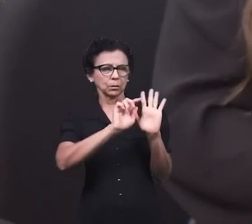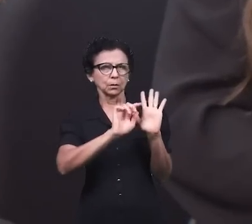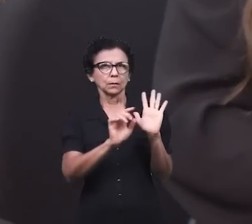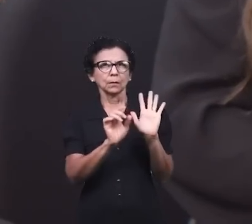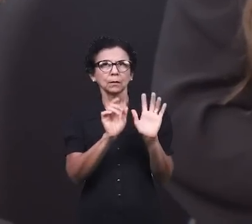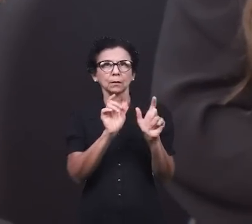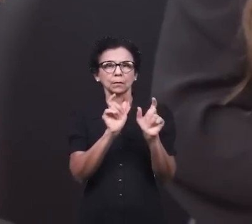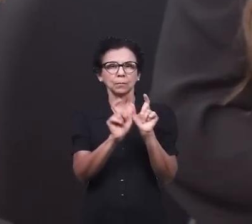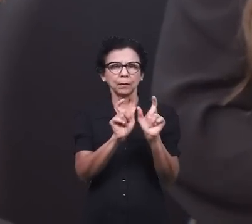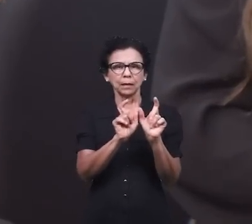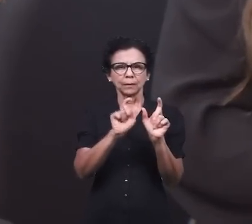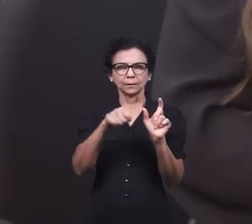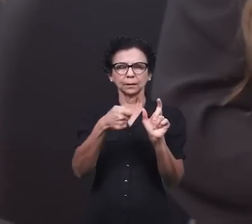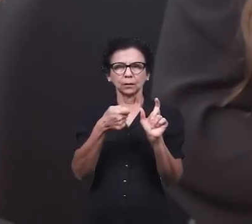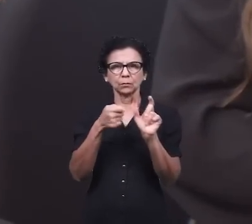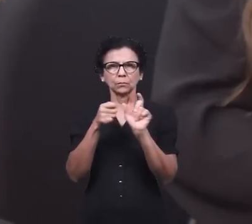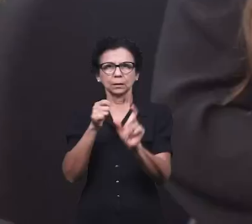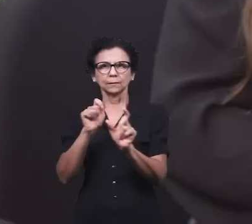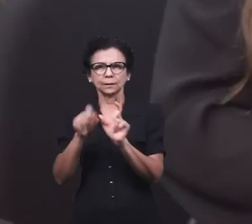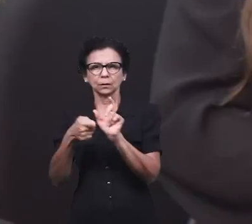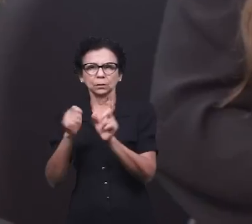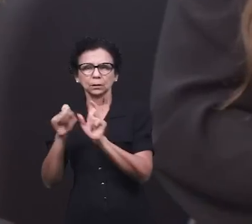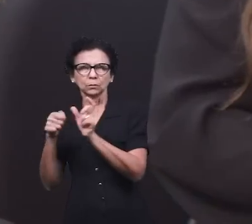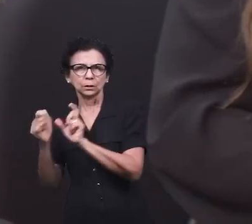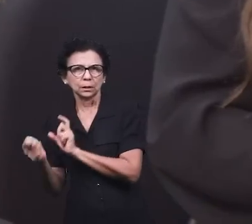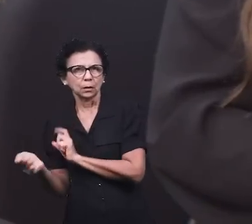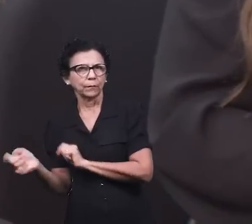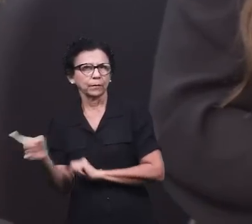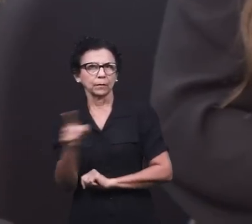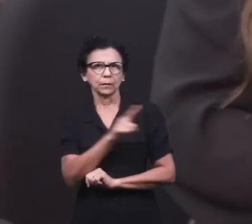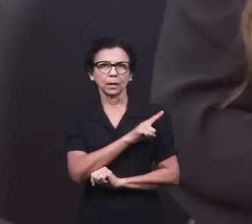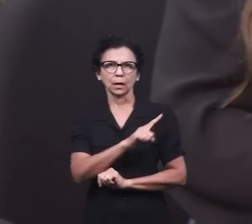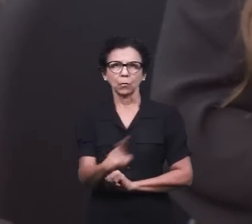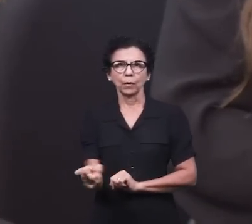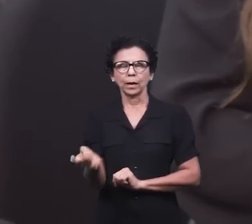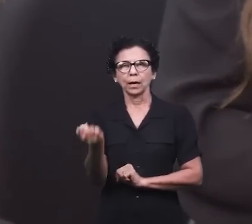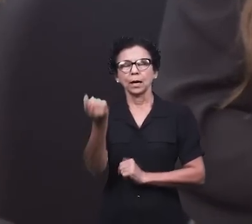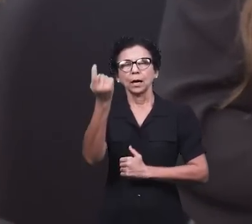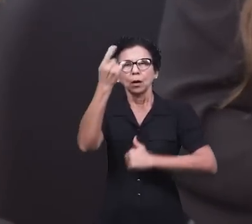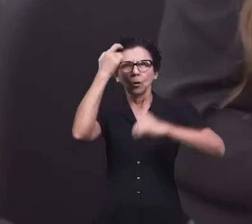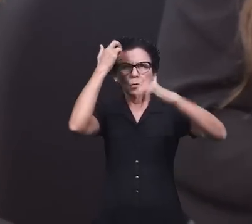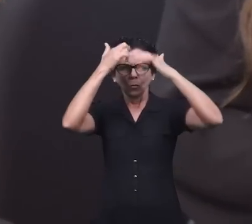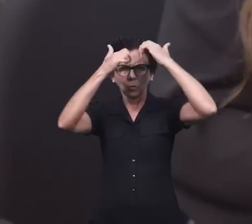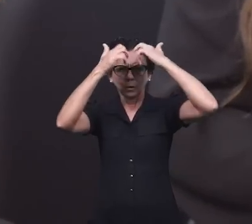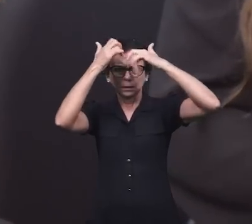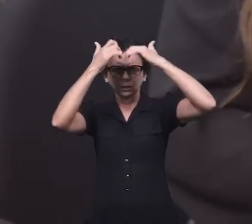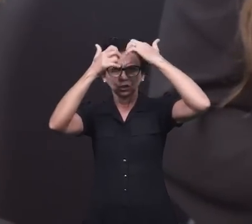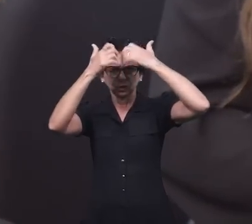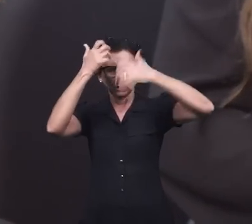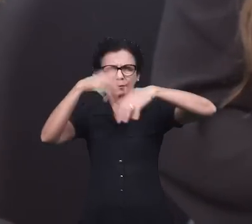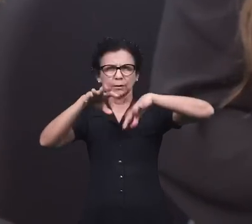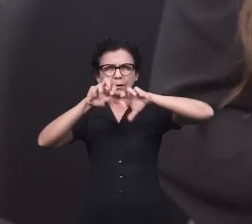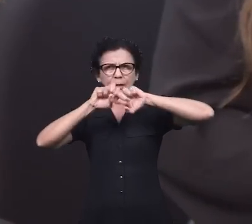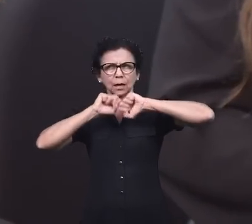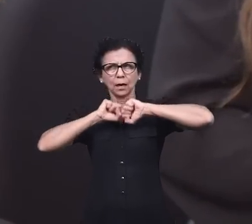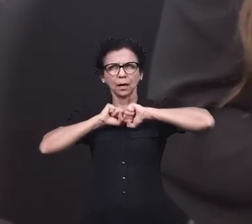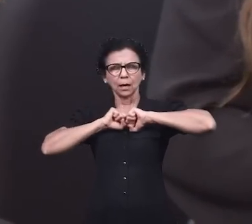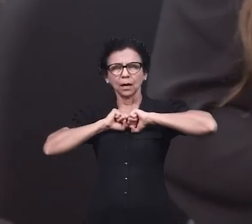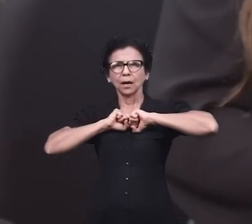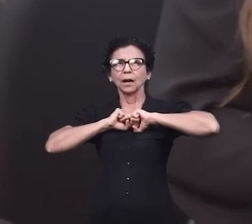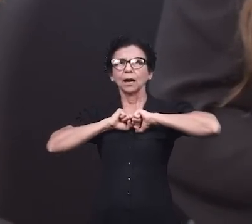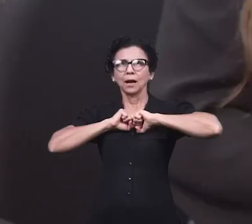isso. É um processo cognitivo, né? Que passa por nós, por seres humanos, que tem a sua bagagem, né, histórica, a